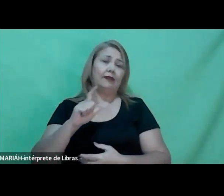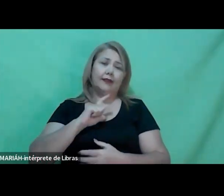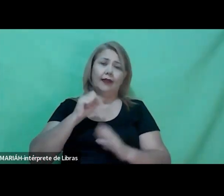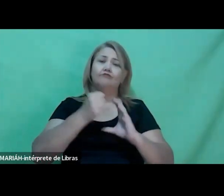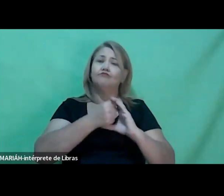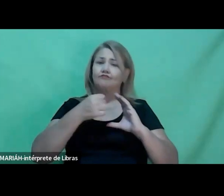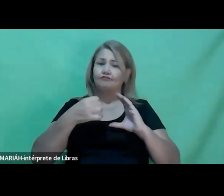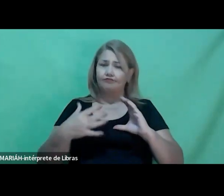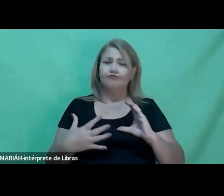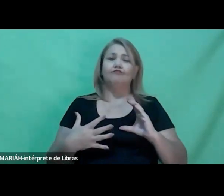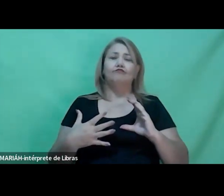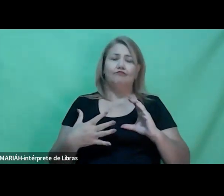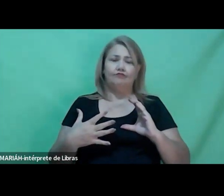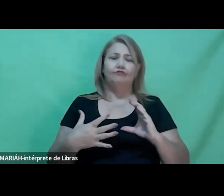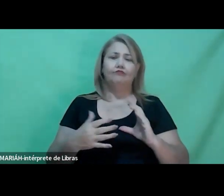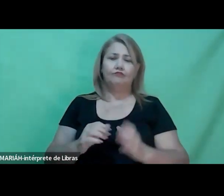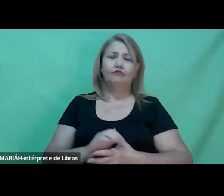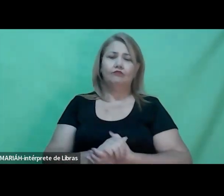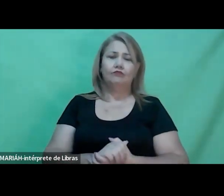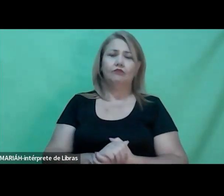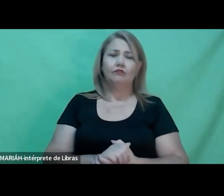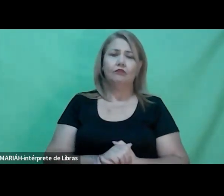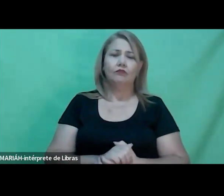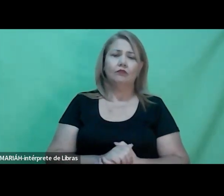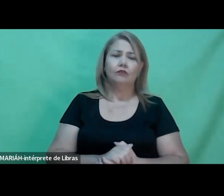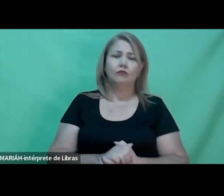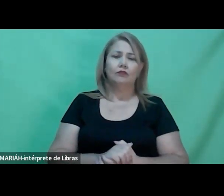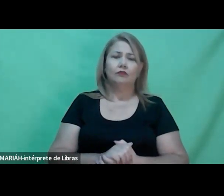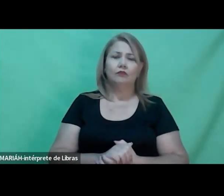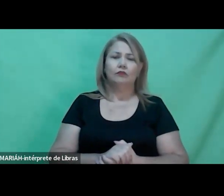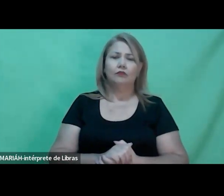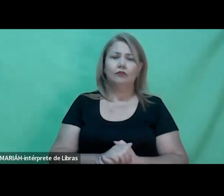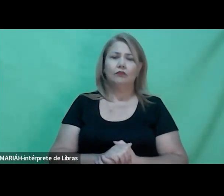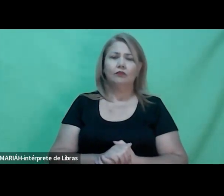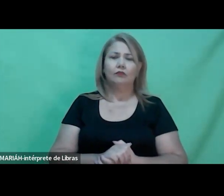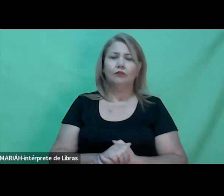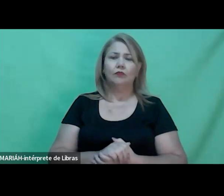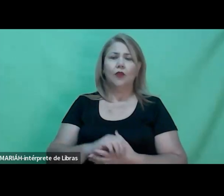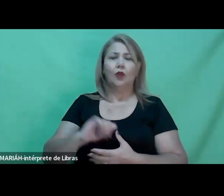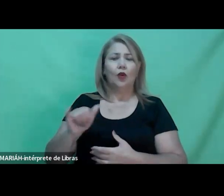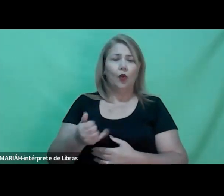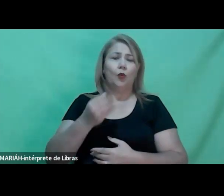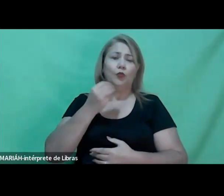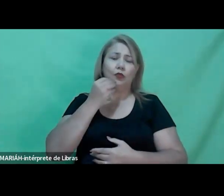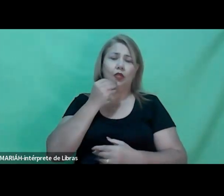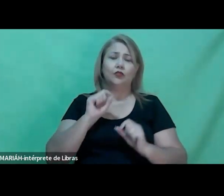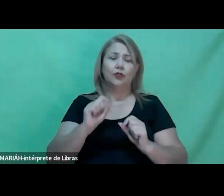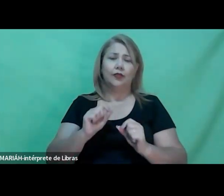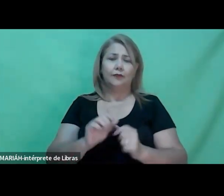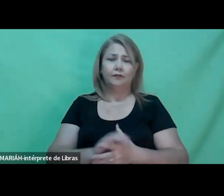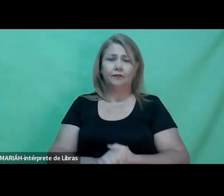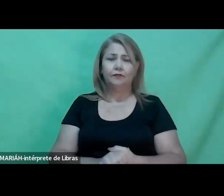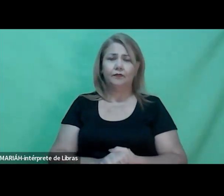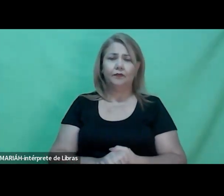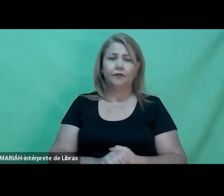también todo un reto no eh hay oportunidades en las que durante una eh un un